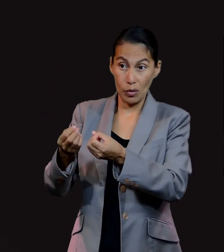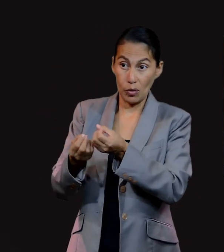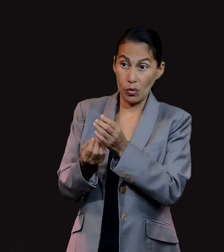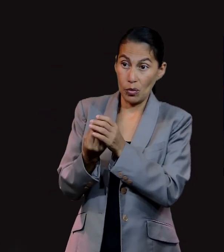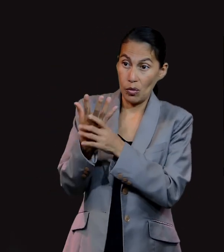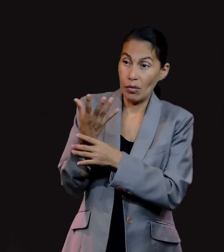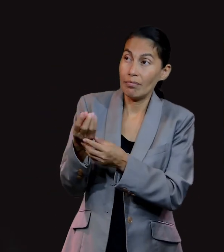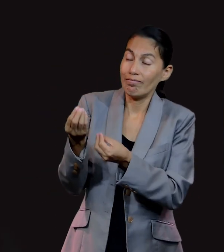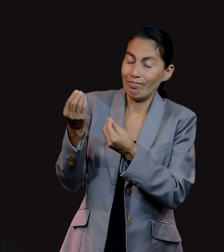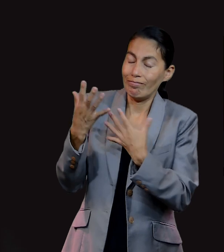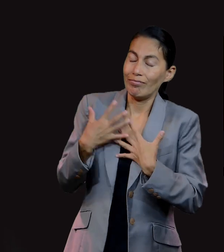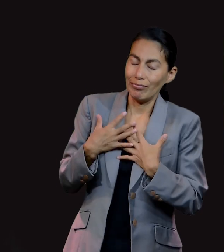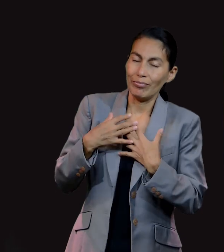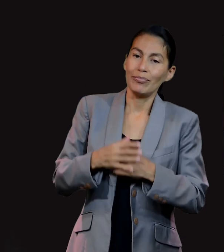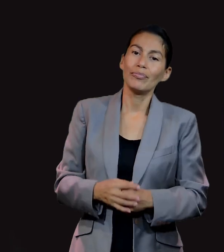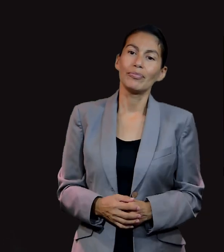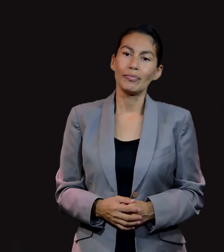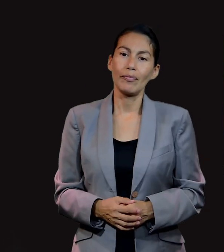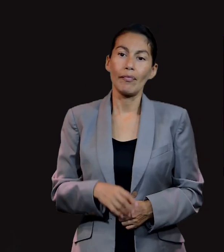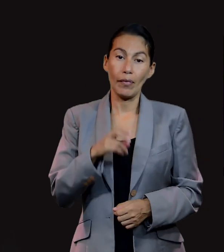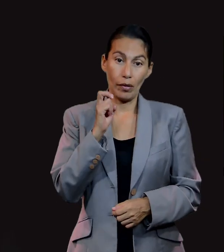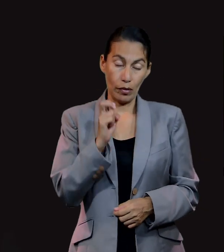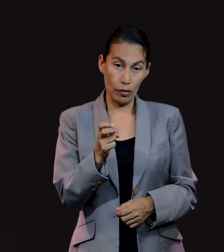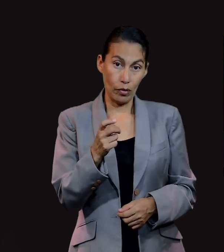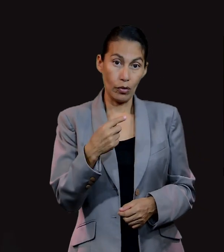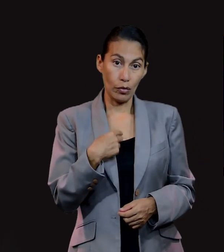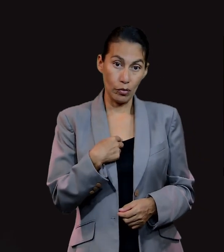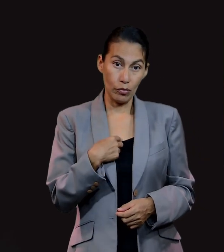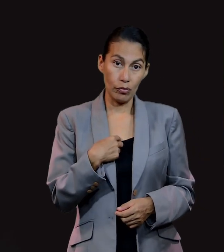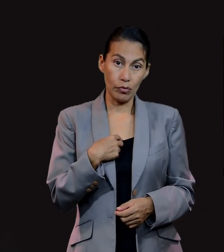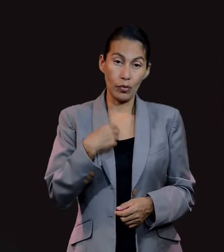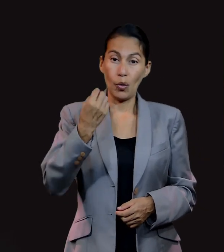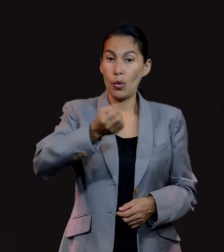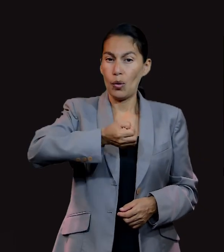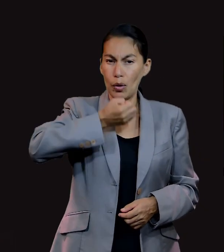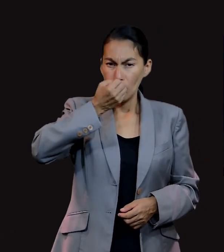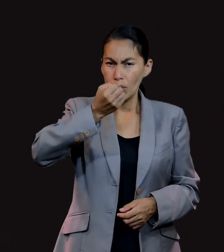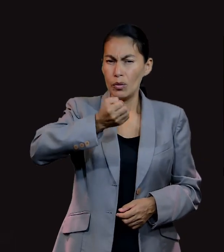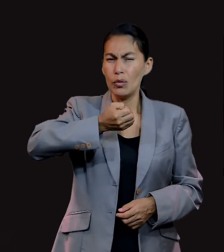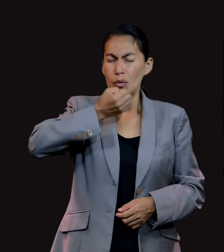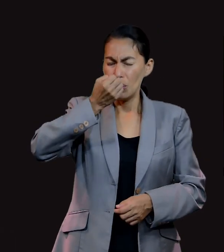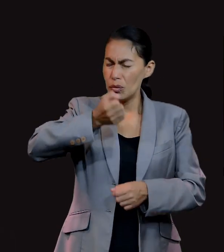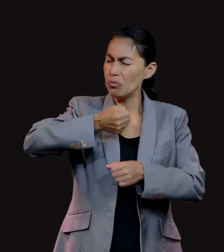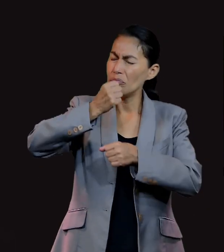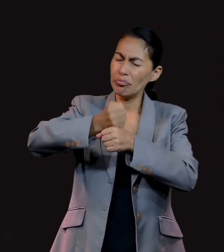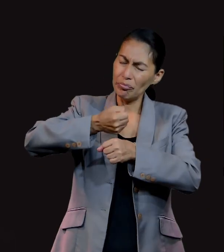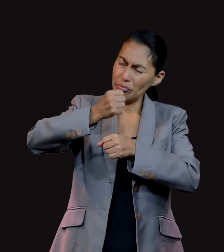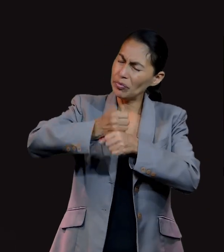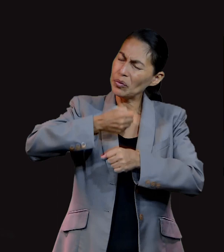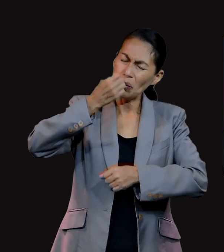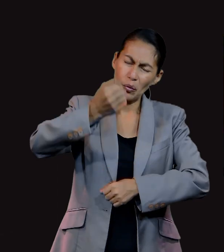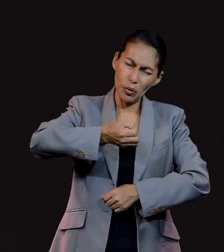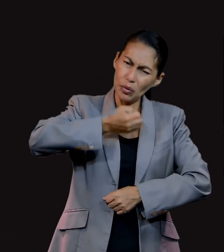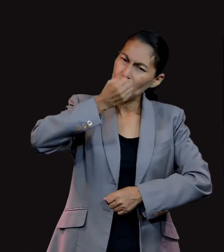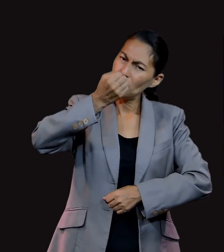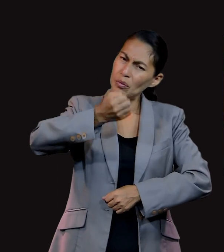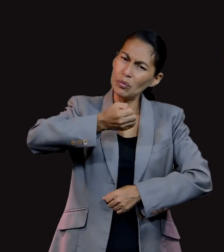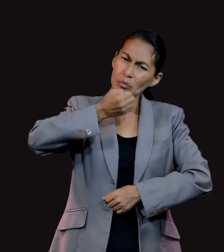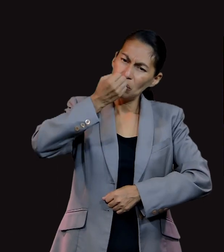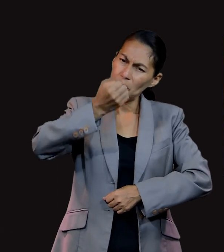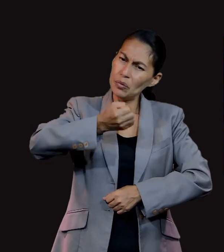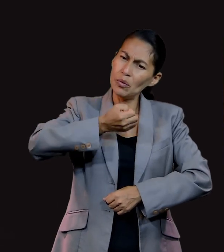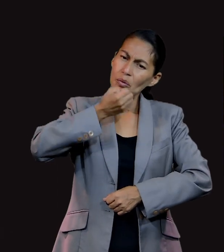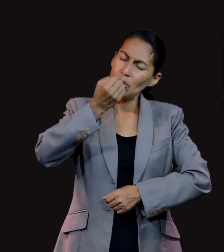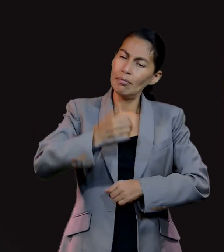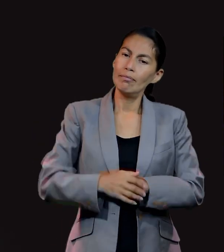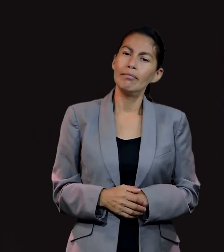oportunidad y ahí era donde había que poner en práctica la oración yo